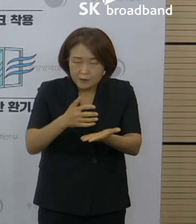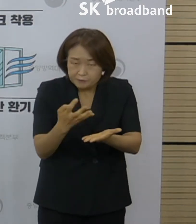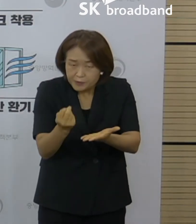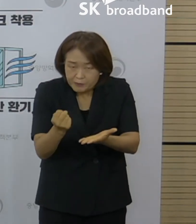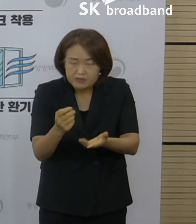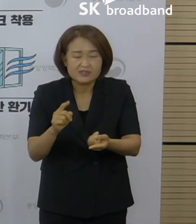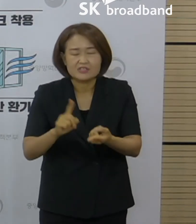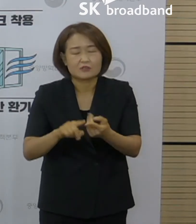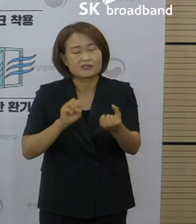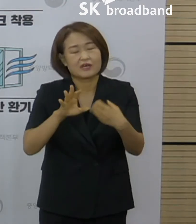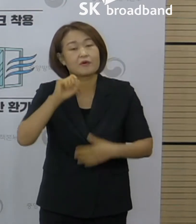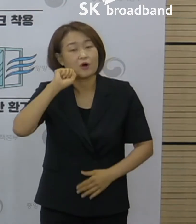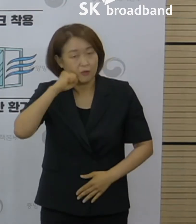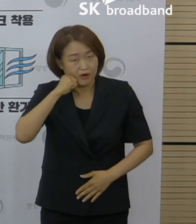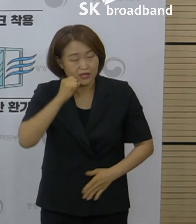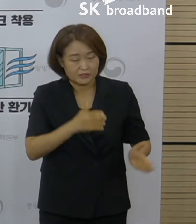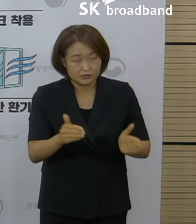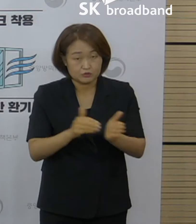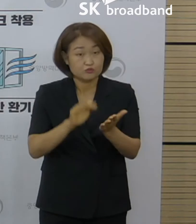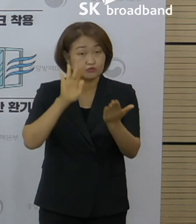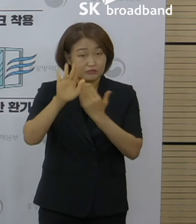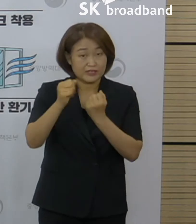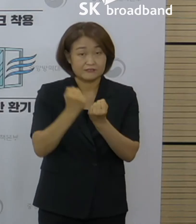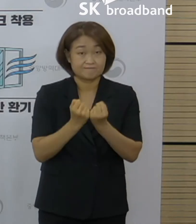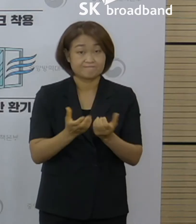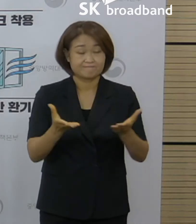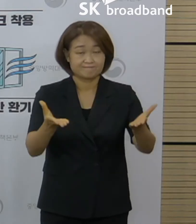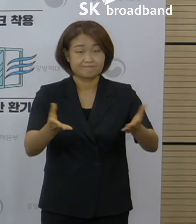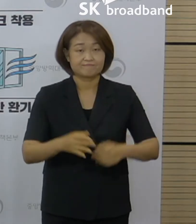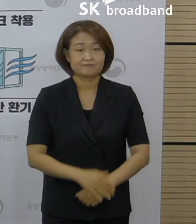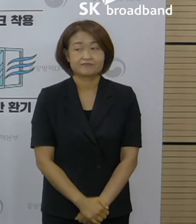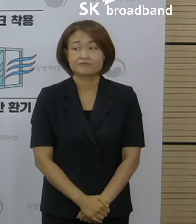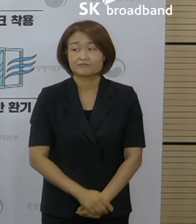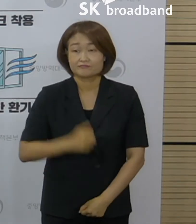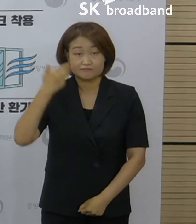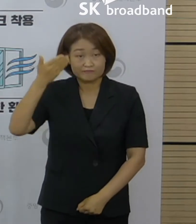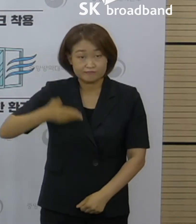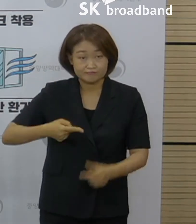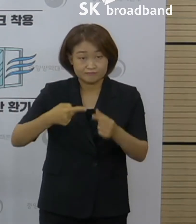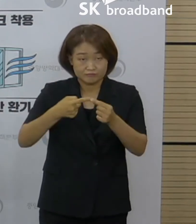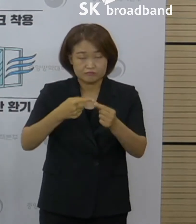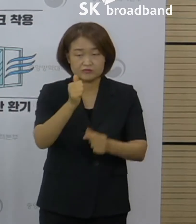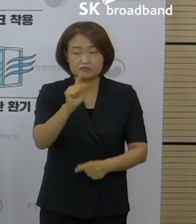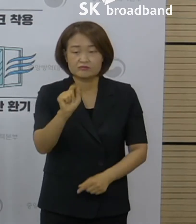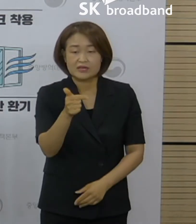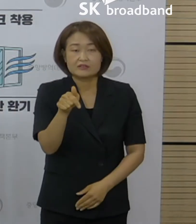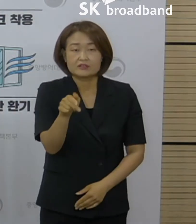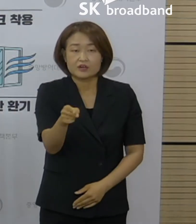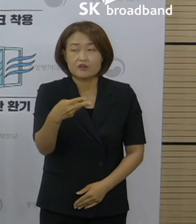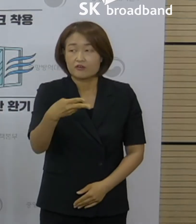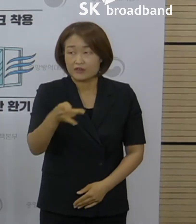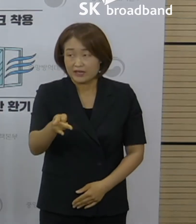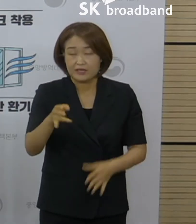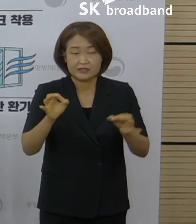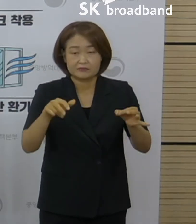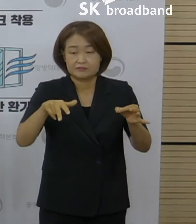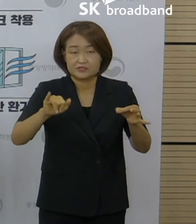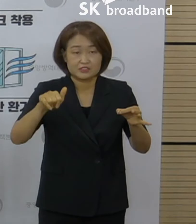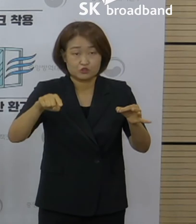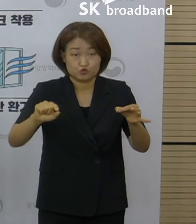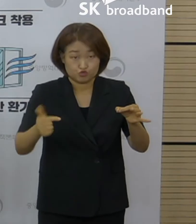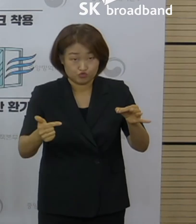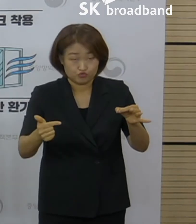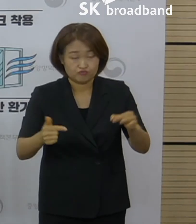된 이후에 종합적으로 설명드릴 수 있을 것 같습니다. 첫 번째 한겨레신문 김지훈 기자님